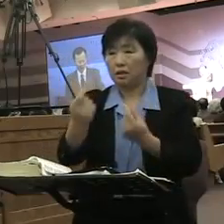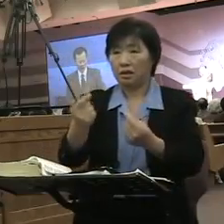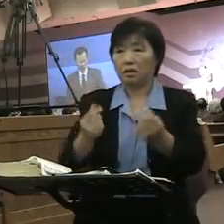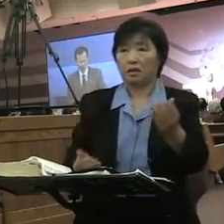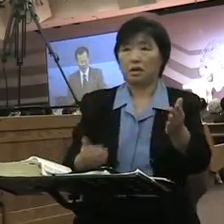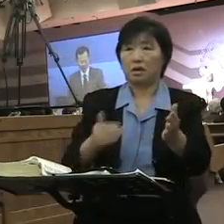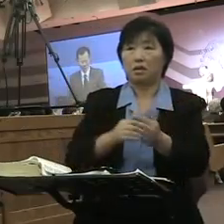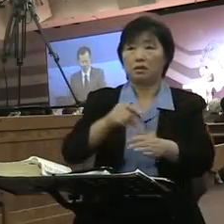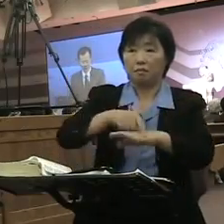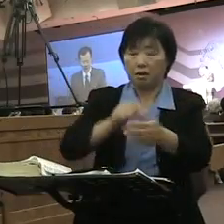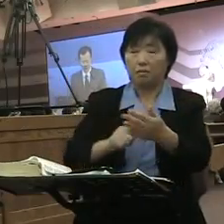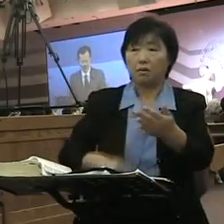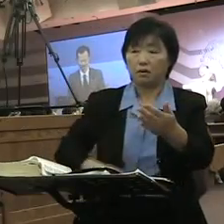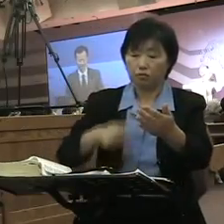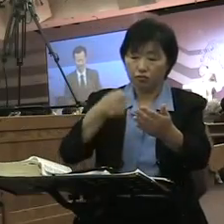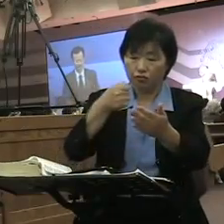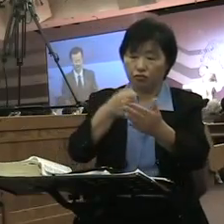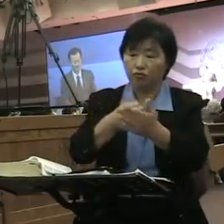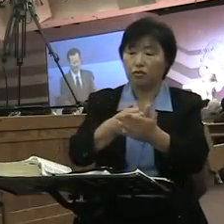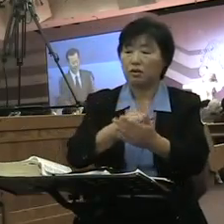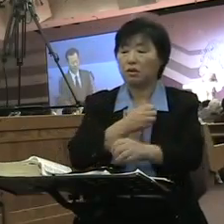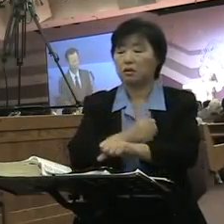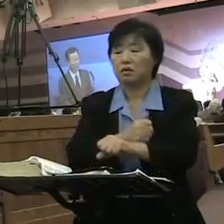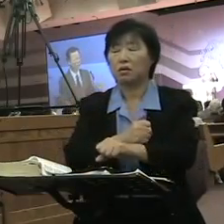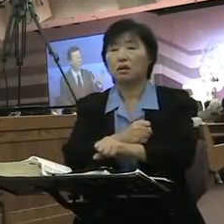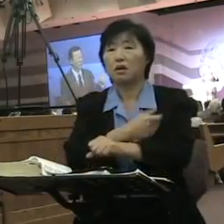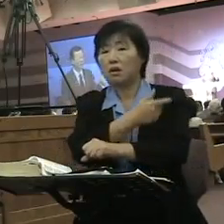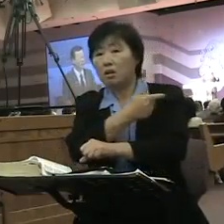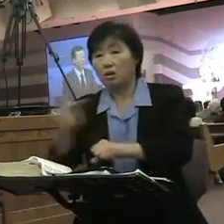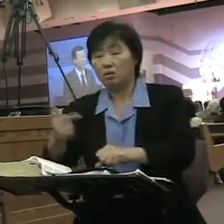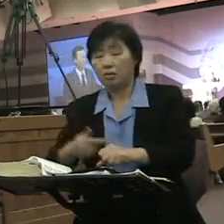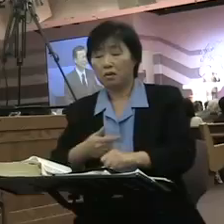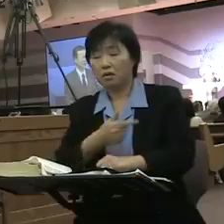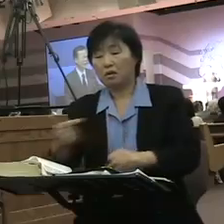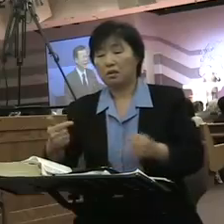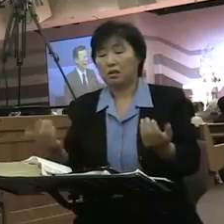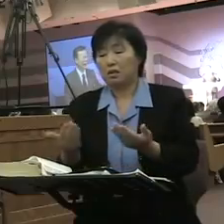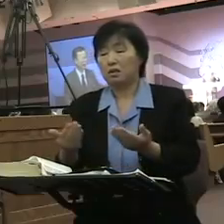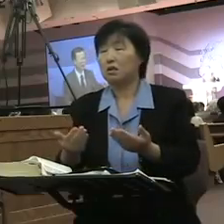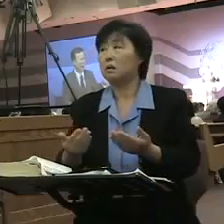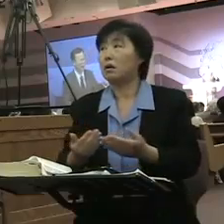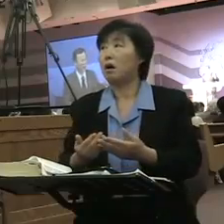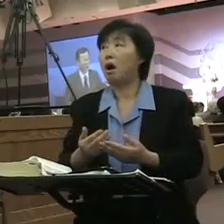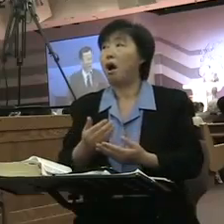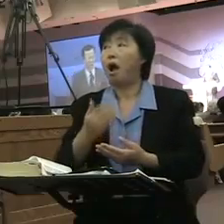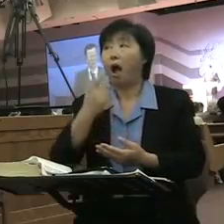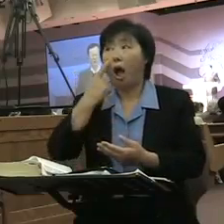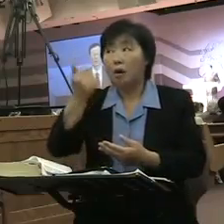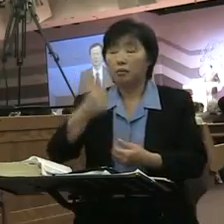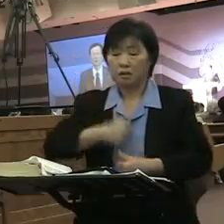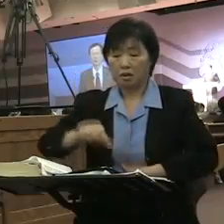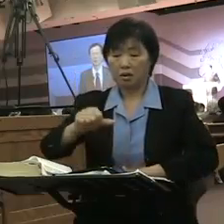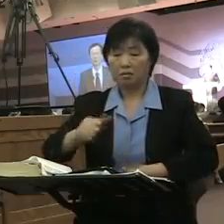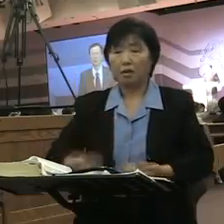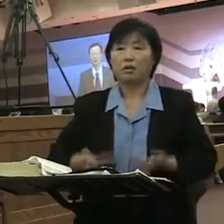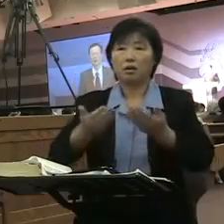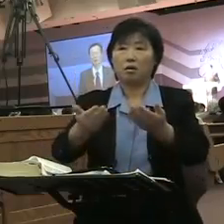이렇게까지 마음에 작정을 하신 것입니까? 너무나 끔찍한 일이 아닙니까? 아들을 아버지가 바친다니,